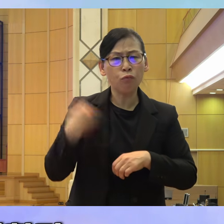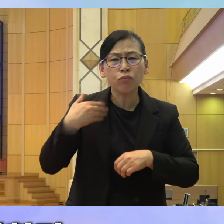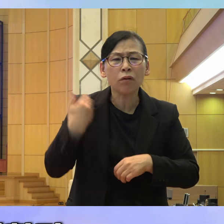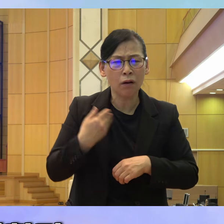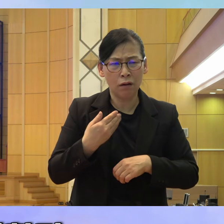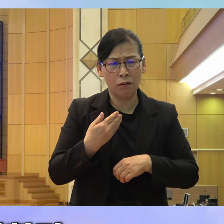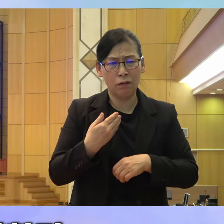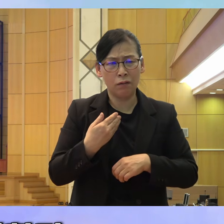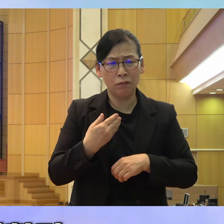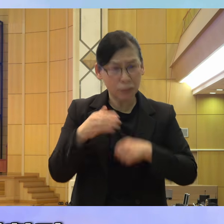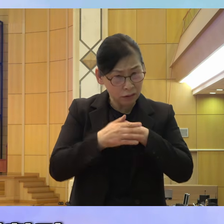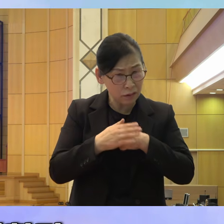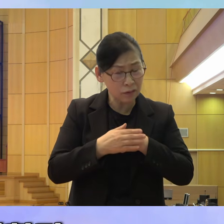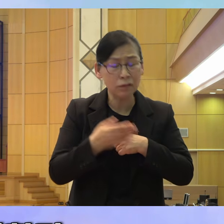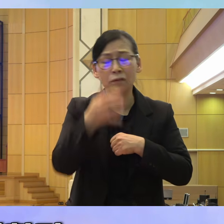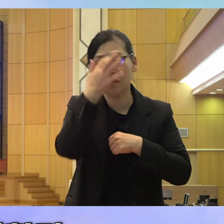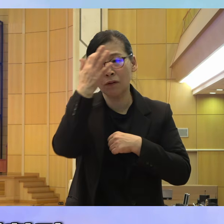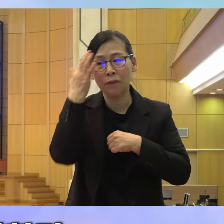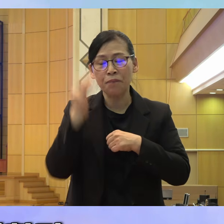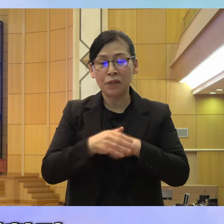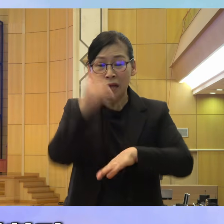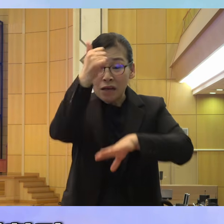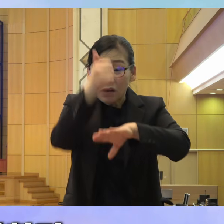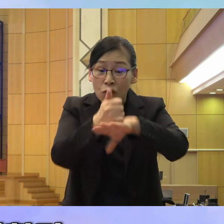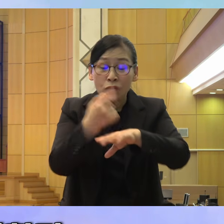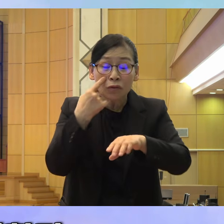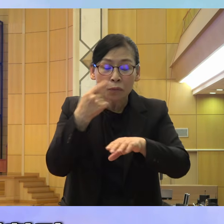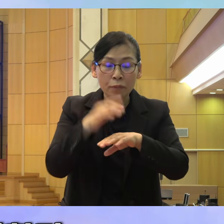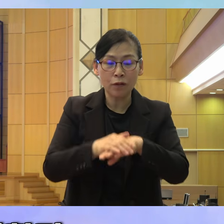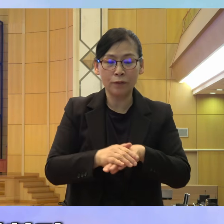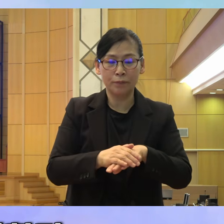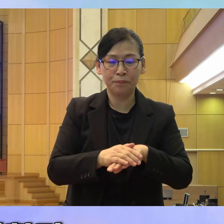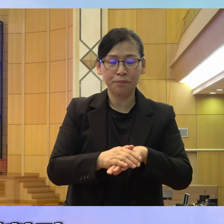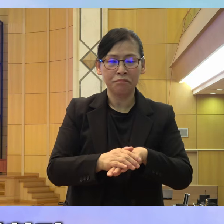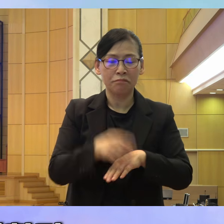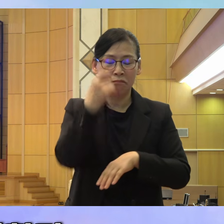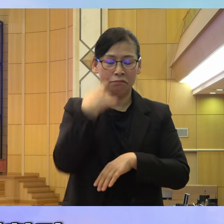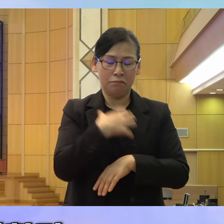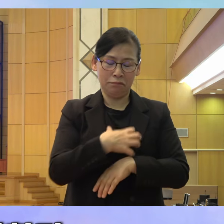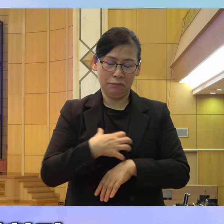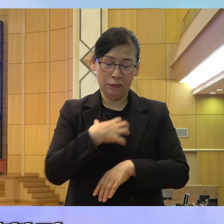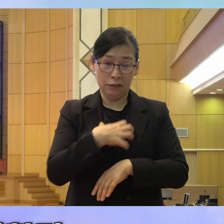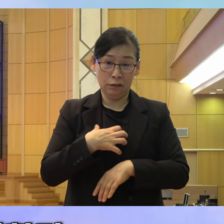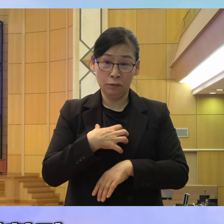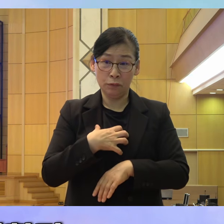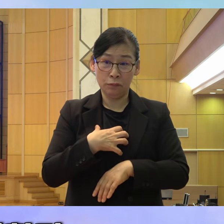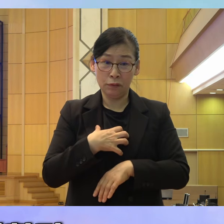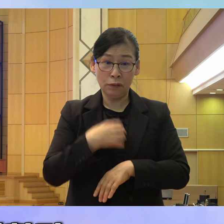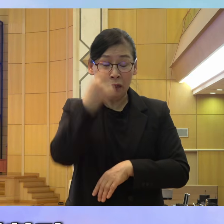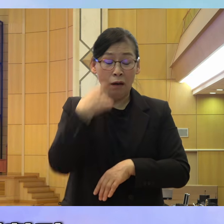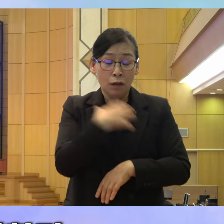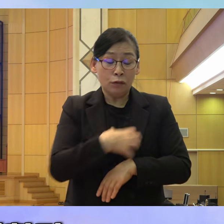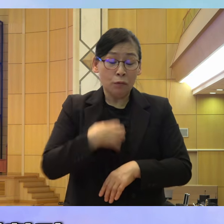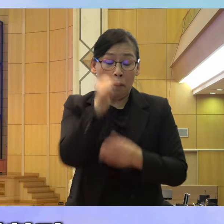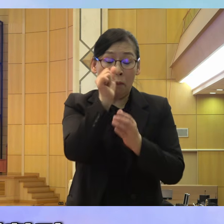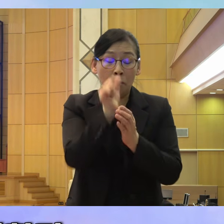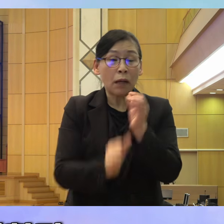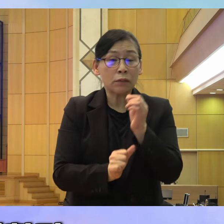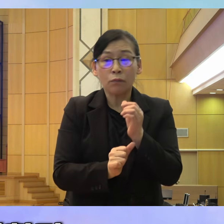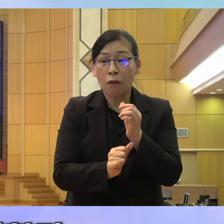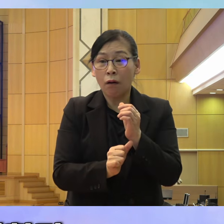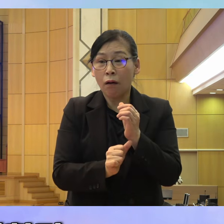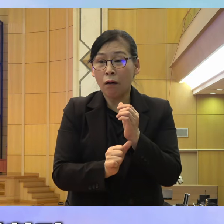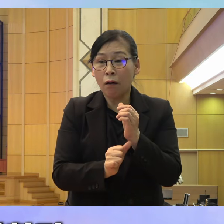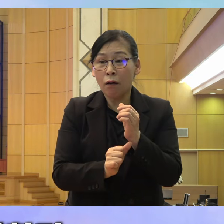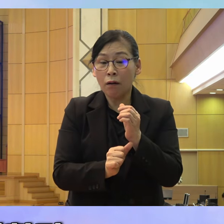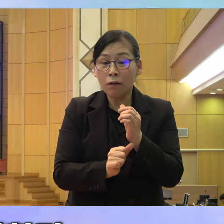그렇겠지요. 그래서 결론적으로는 뭐냐? 슬픔입니다. 슬픔에 빠지면 그냥